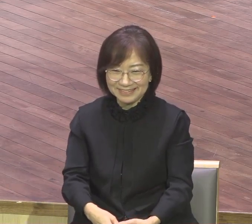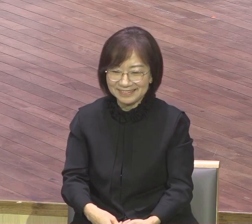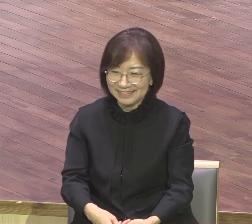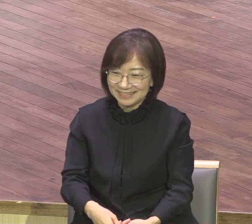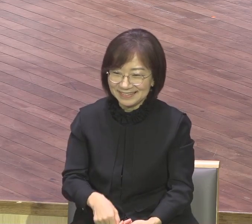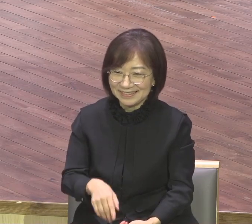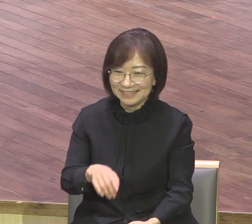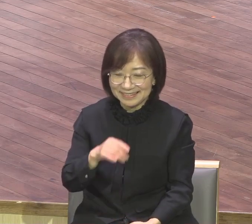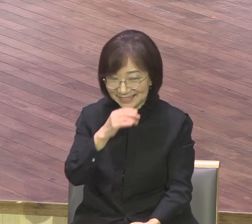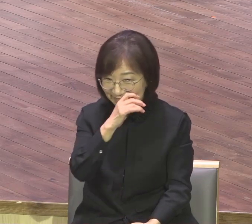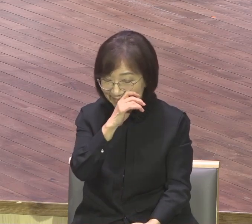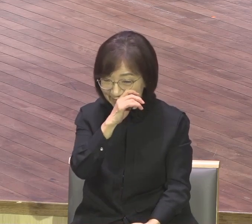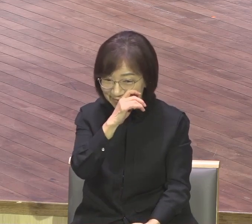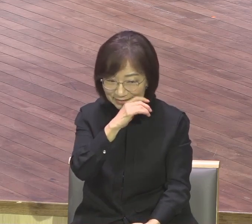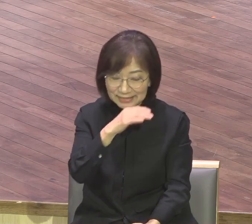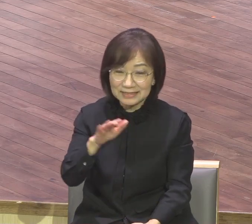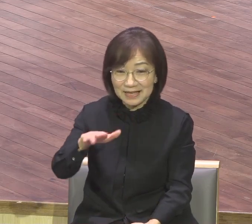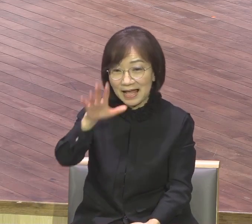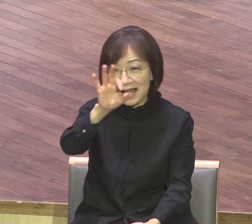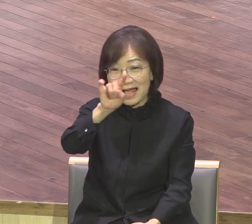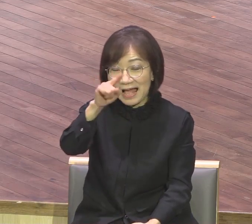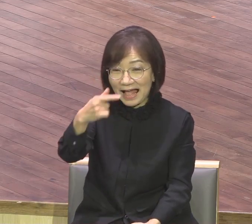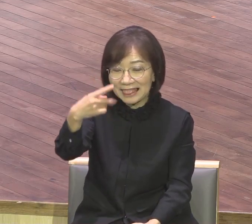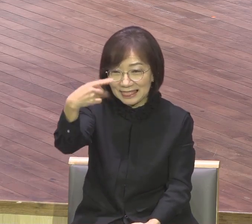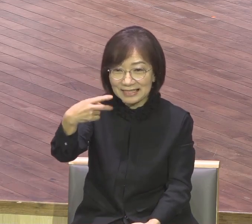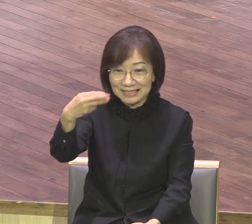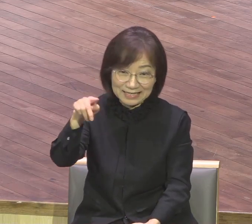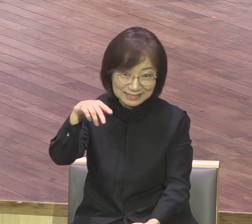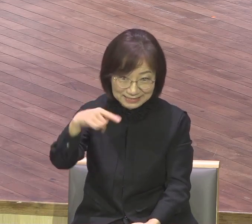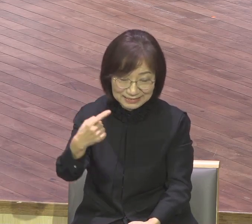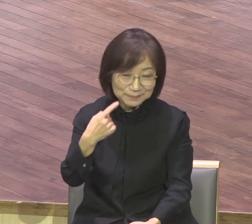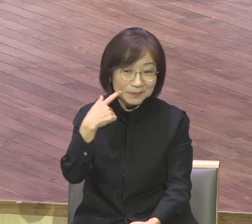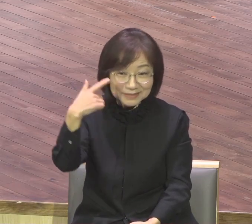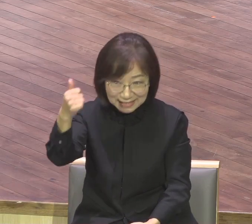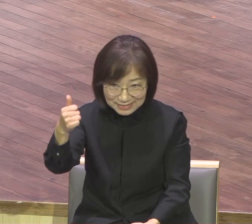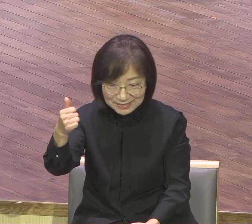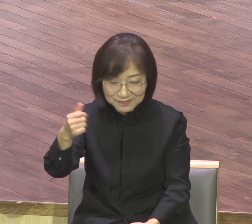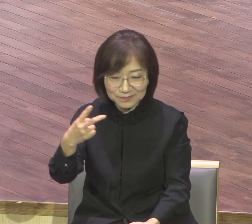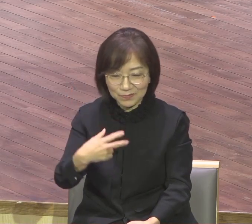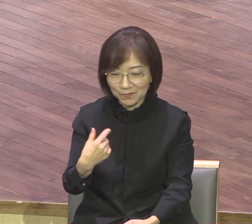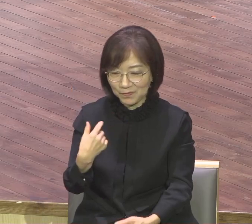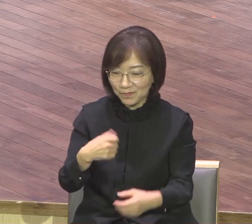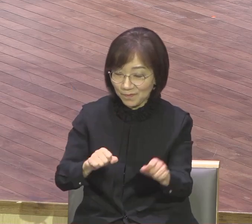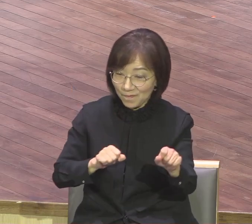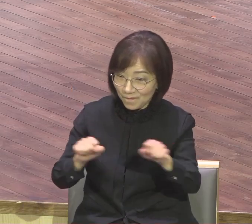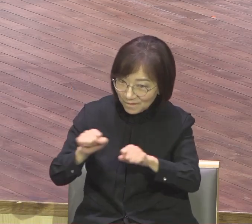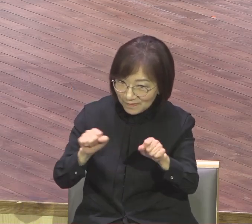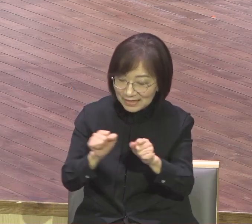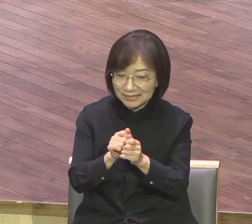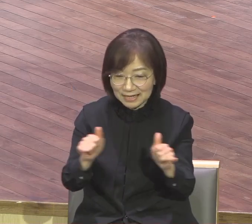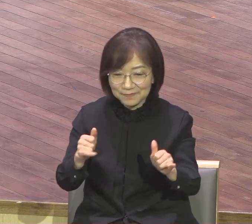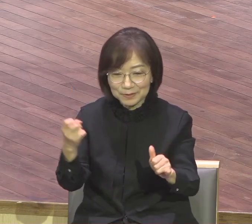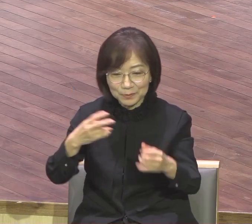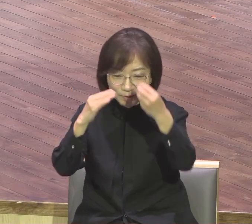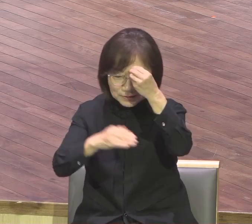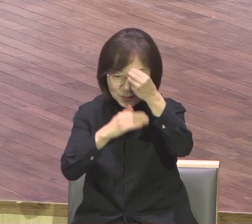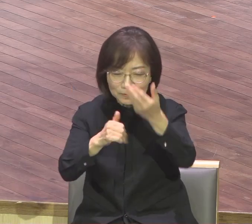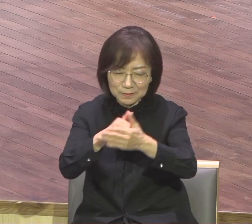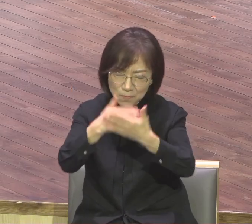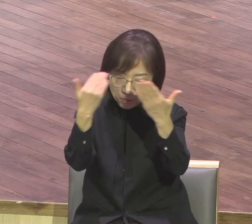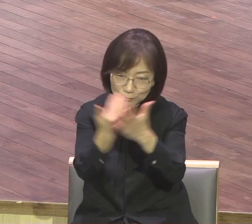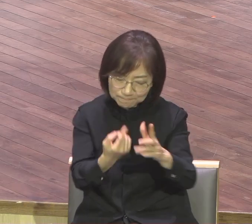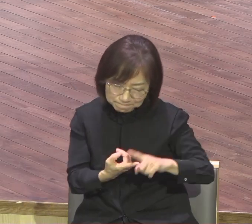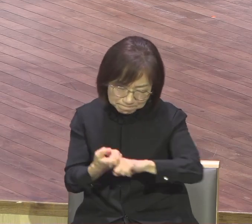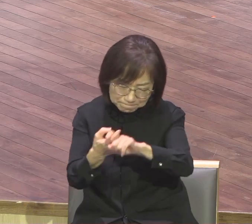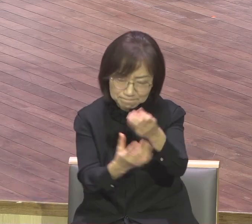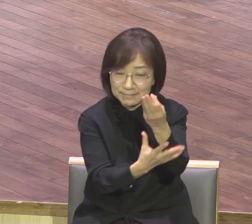연구에 다니는 우리 안드레 목사님 모든 사역자들 모든 성도들이 원리스가 되어서 이 우리